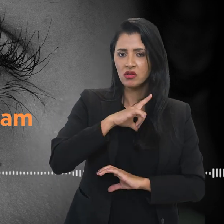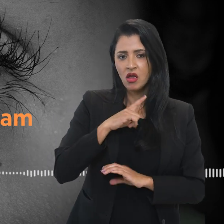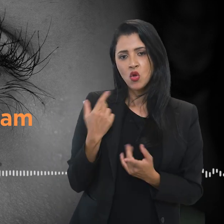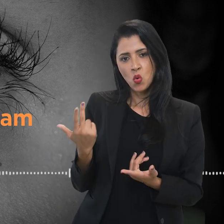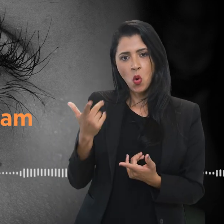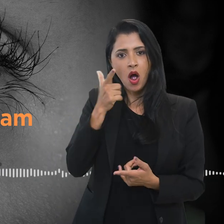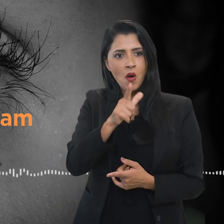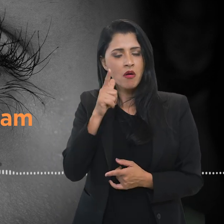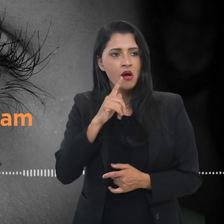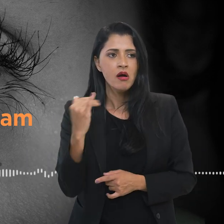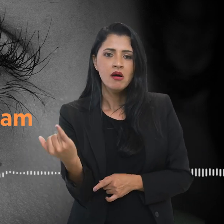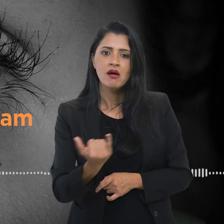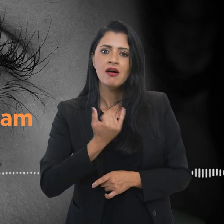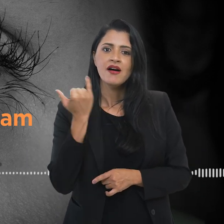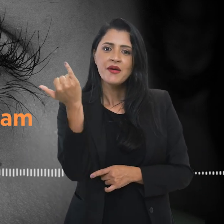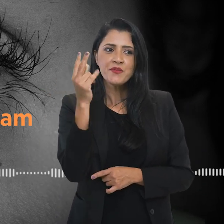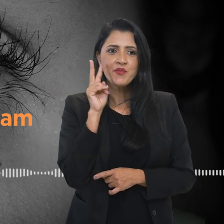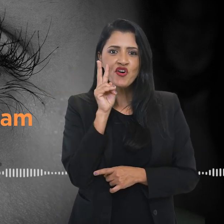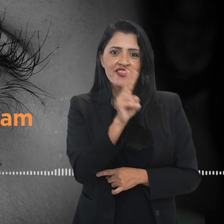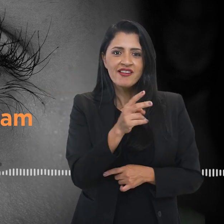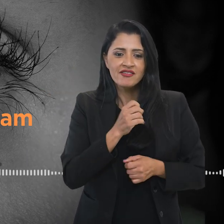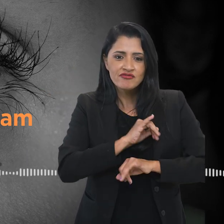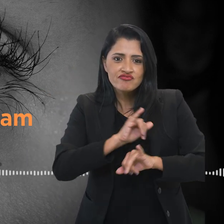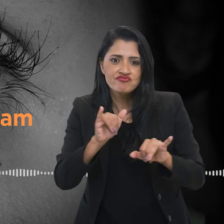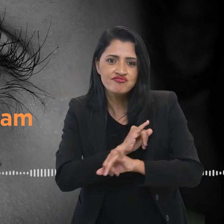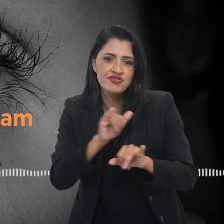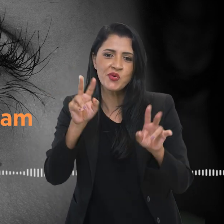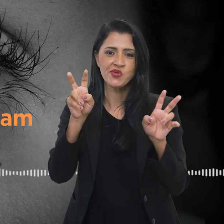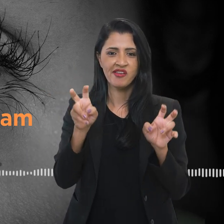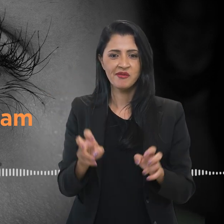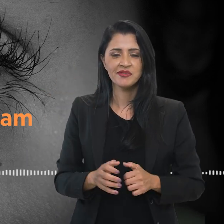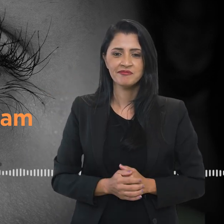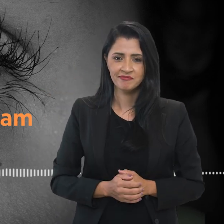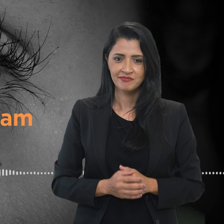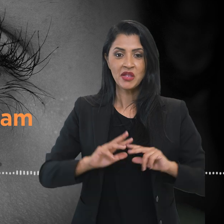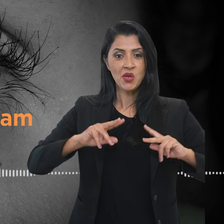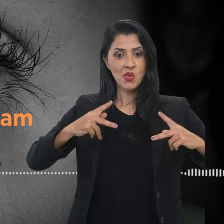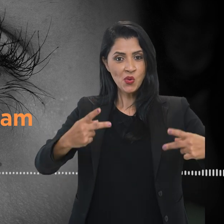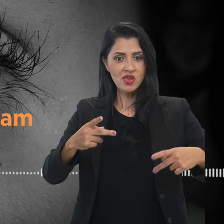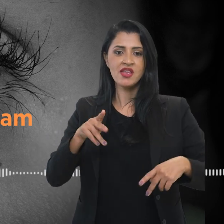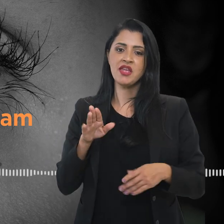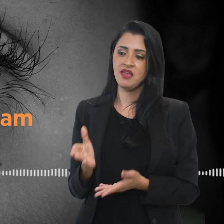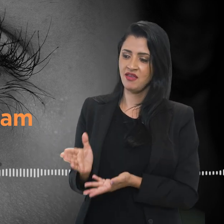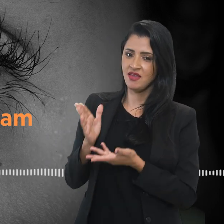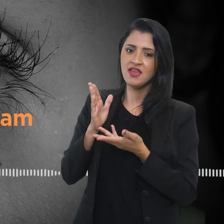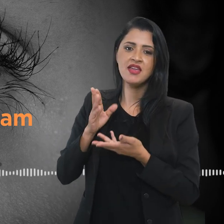assim como eu acharam super importante essa divulgação do tema. E no link